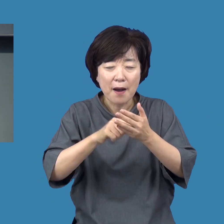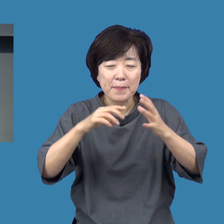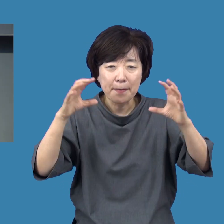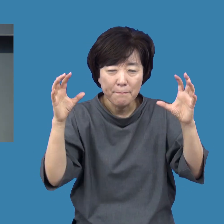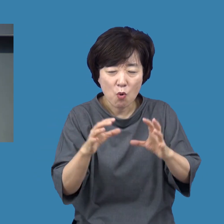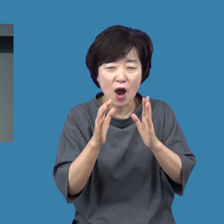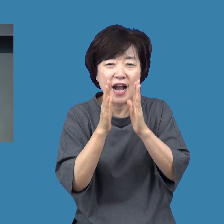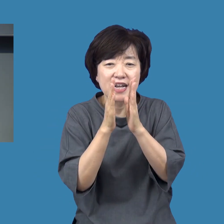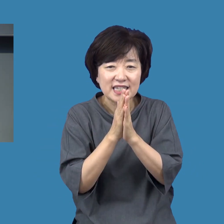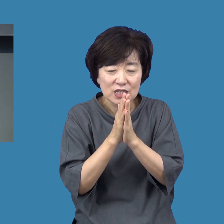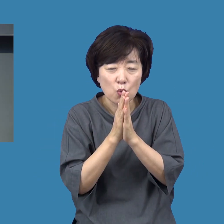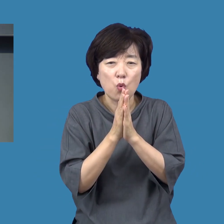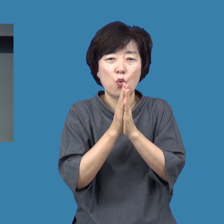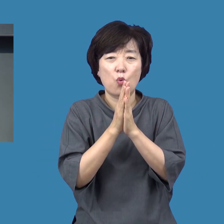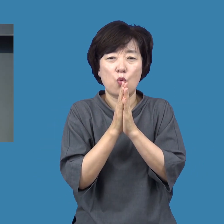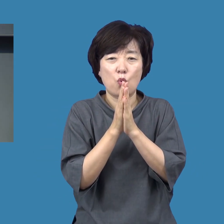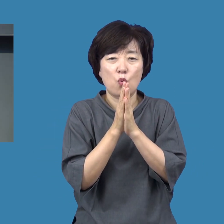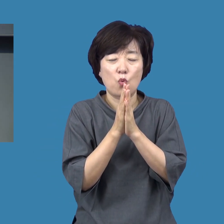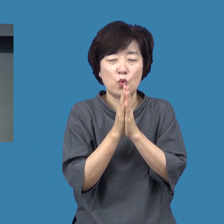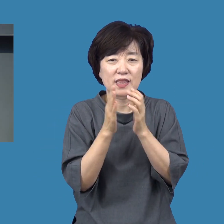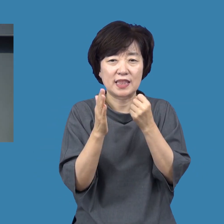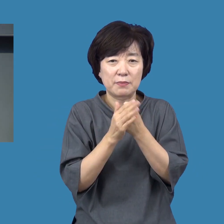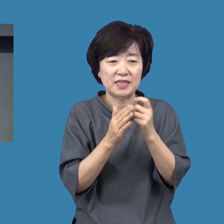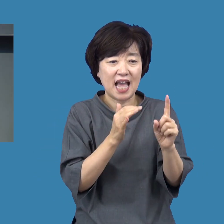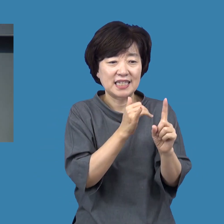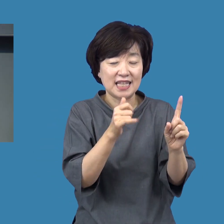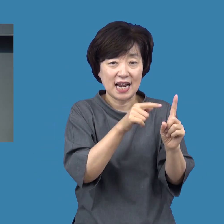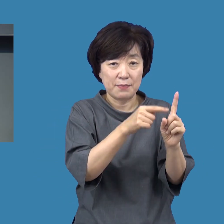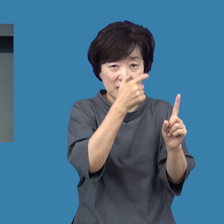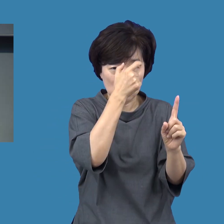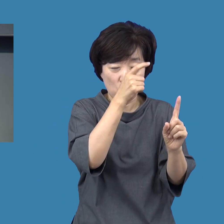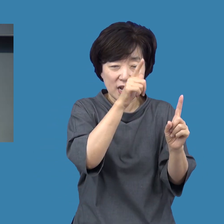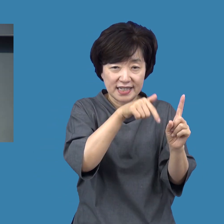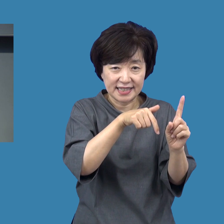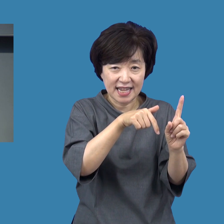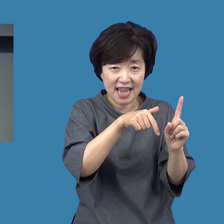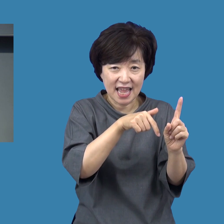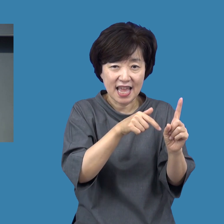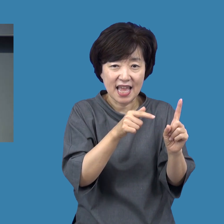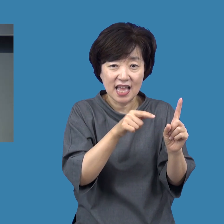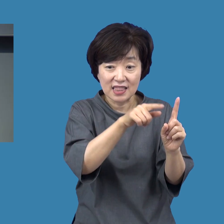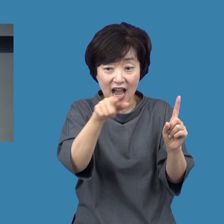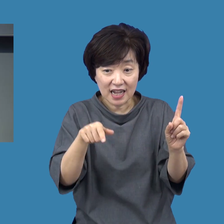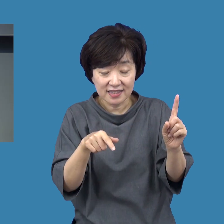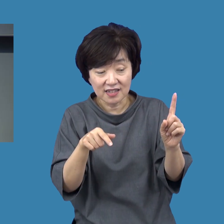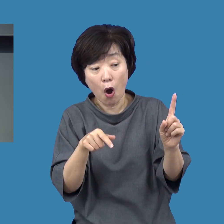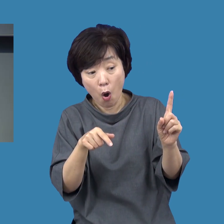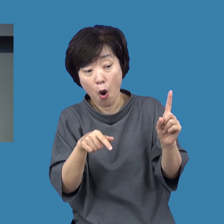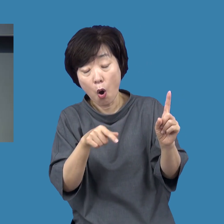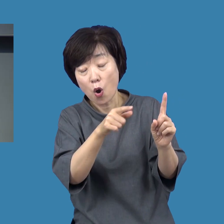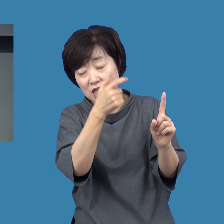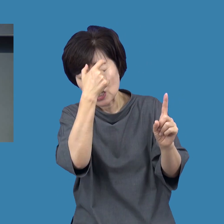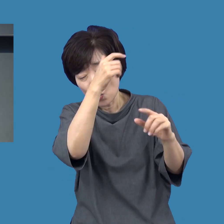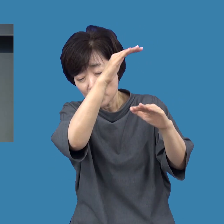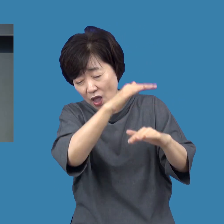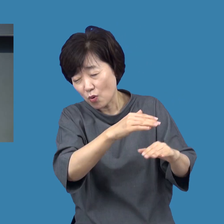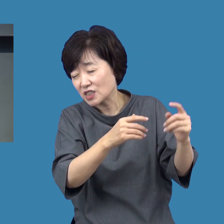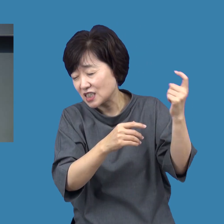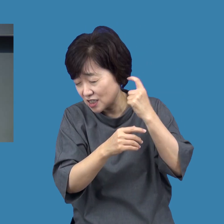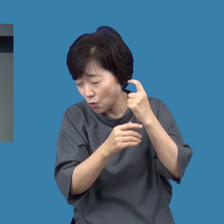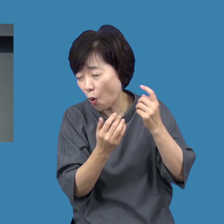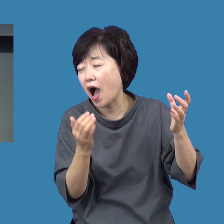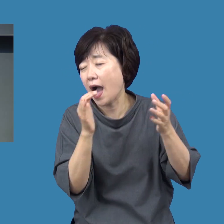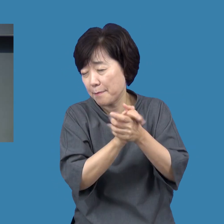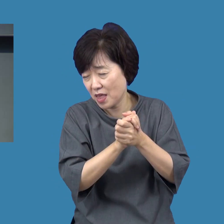기도하자고 하는 거기 때문에 한 사람이 기도할 때 그 사람의 기도에 아멘으로 같이 마음을 실는 거거든요. 거기서 방언으로